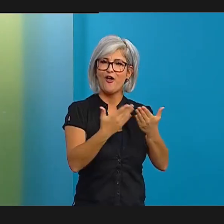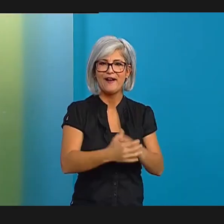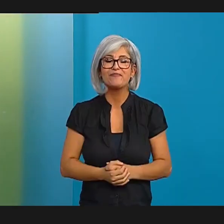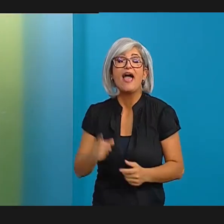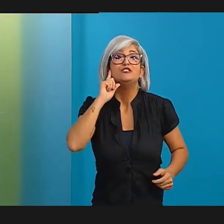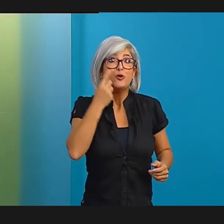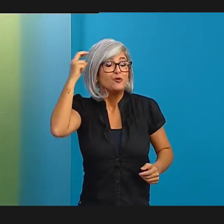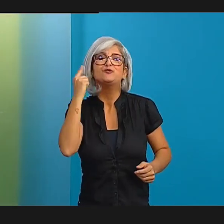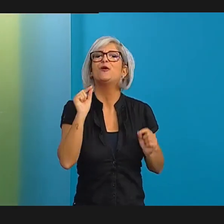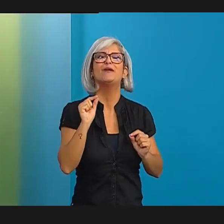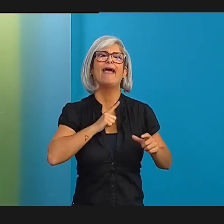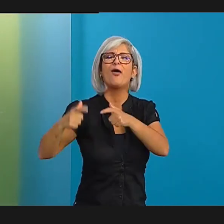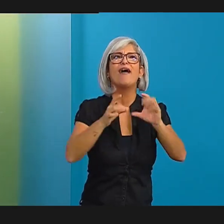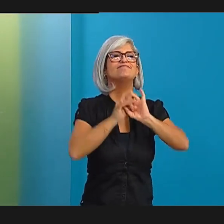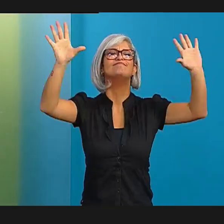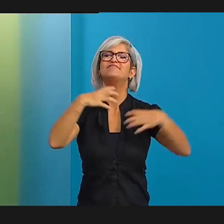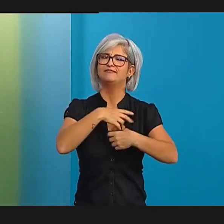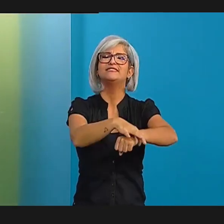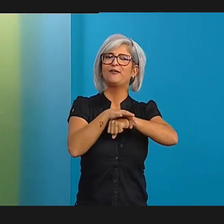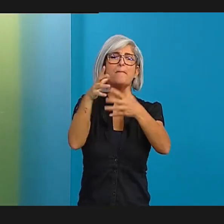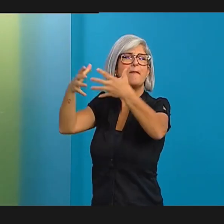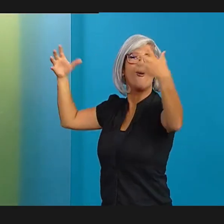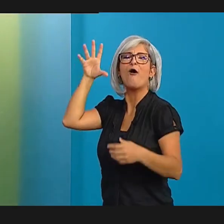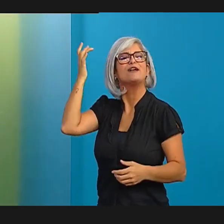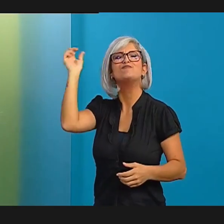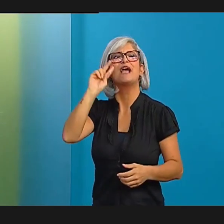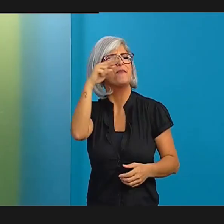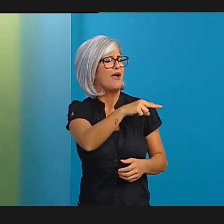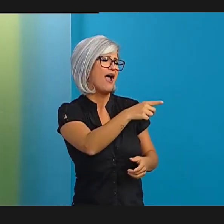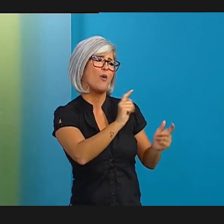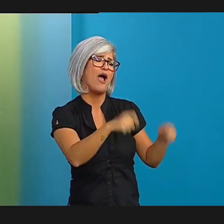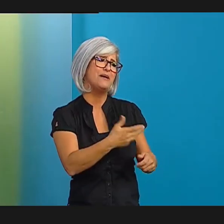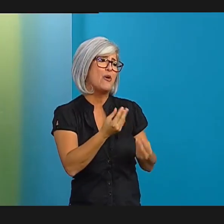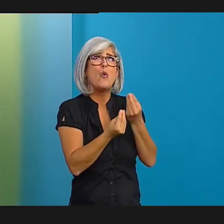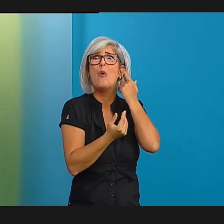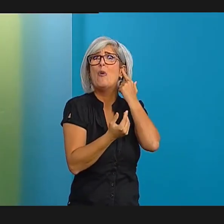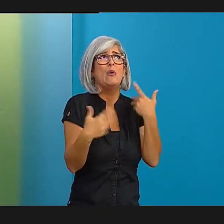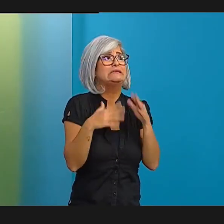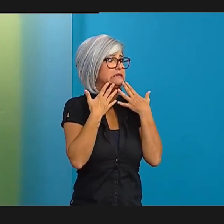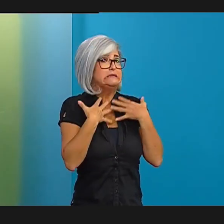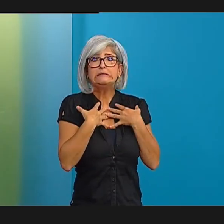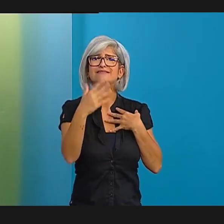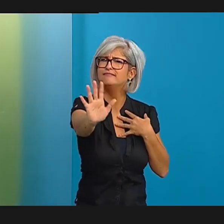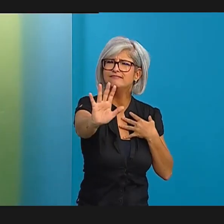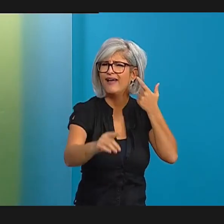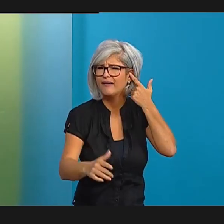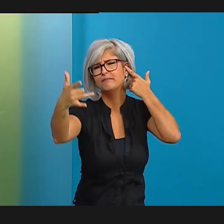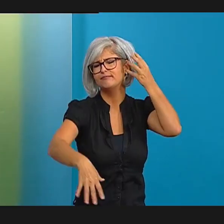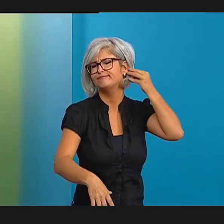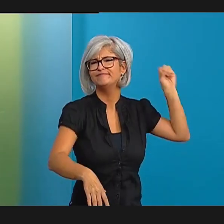consegue se comunicar através dessa língua. Sobre cultura surda. Os surdos, a maioria das pessoas ouvintes pensam que a falta da audição traz uma